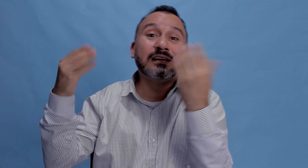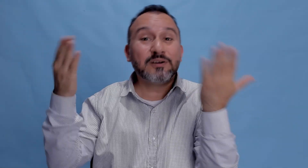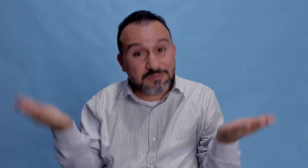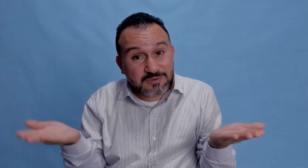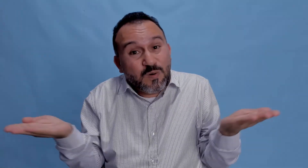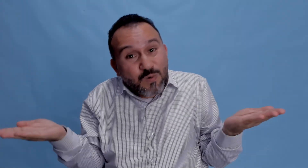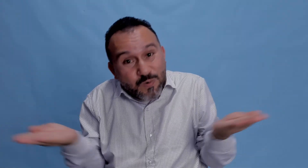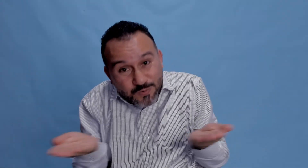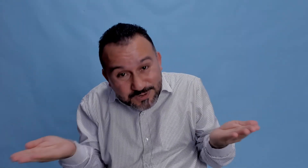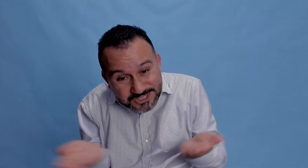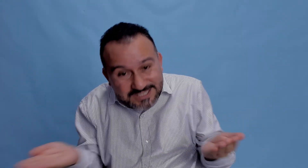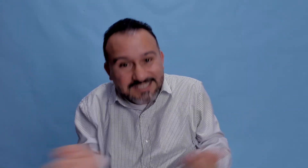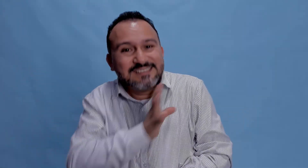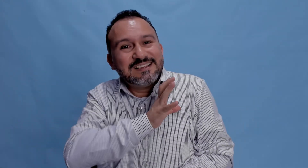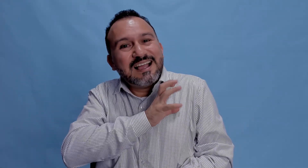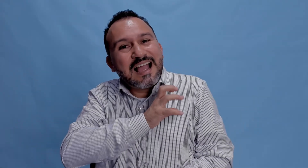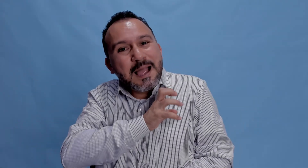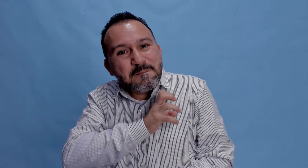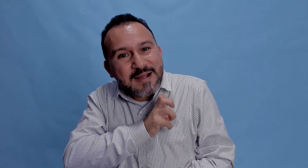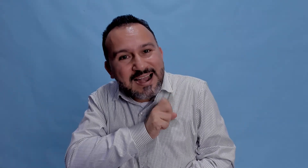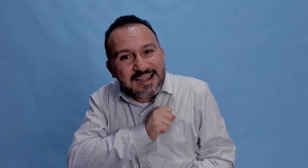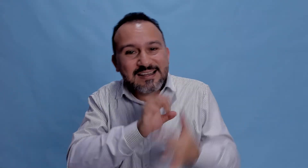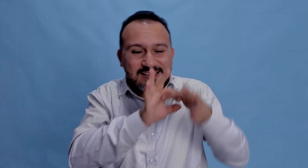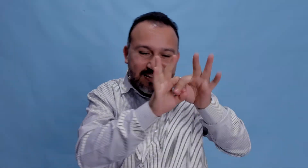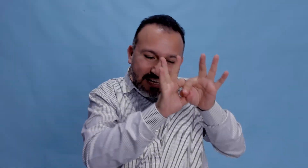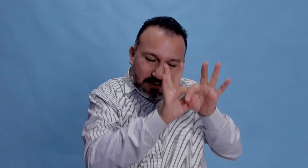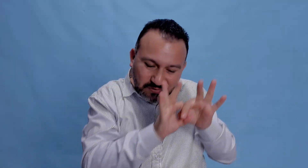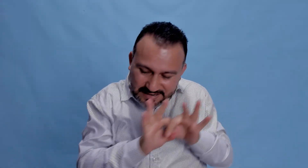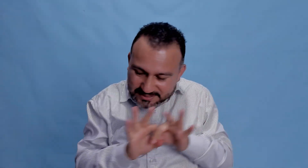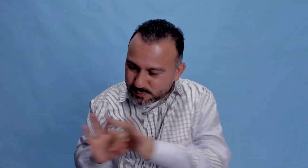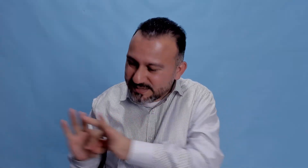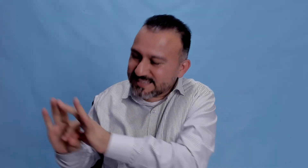Então, hoje... amar, e aí eu faço